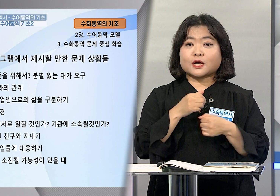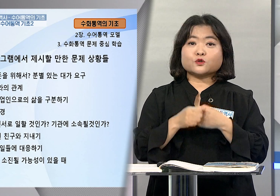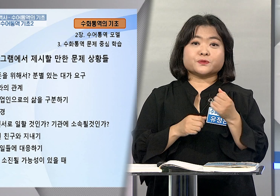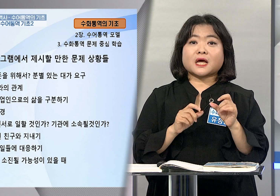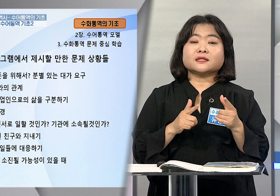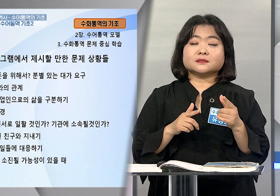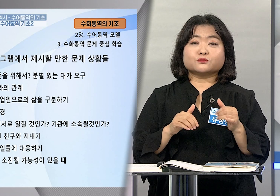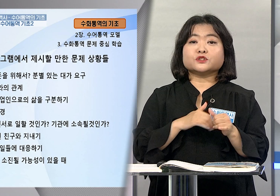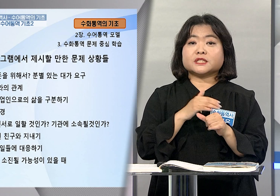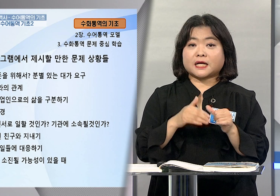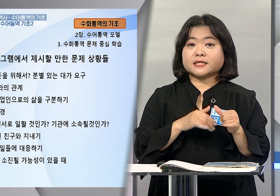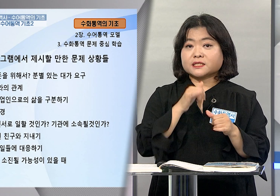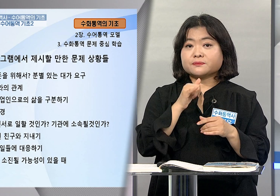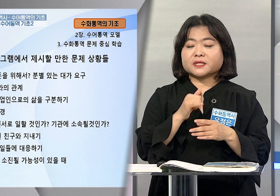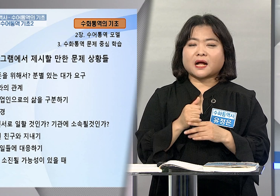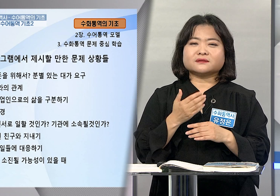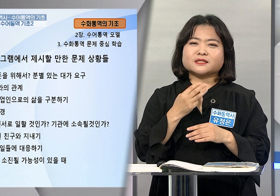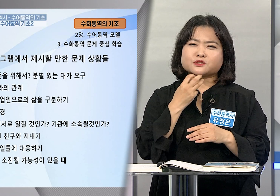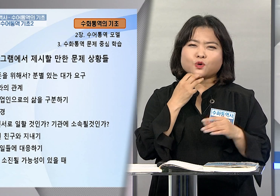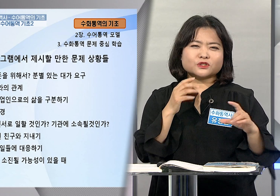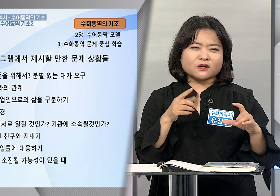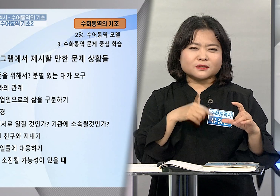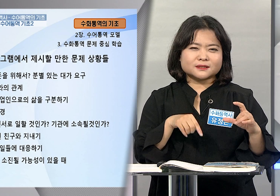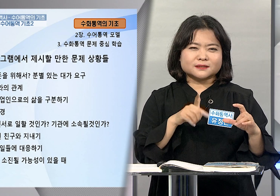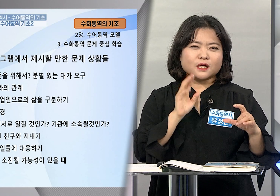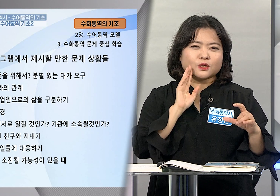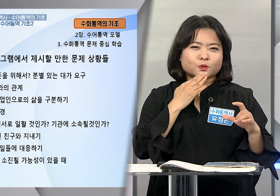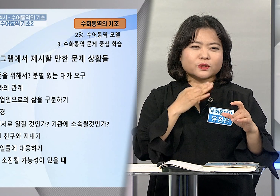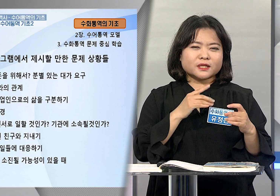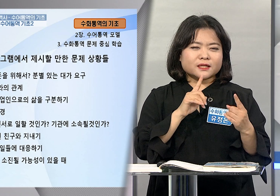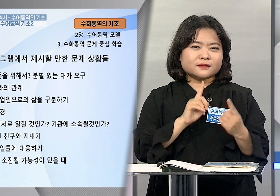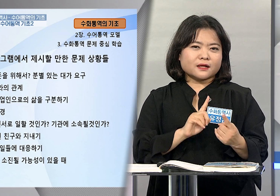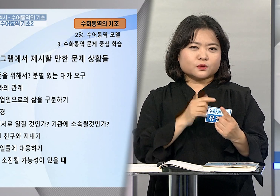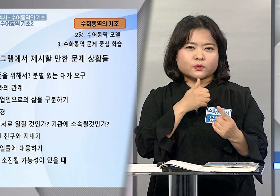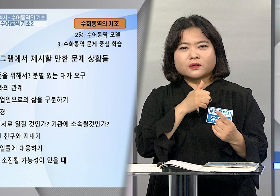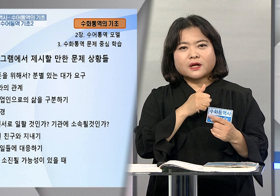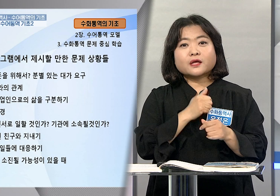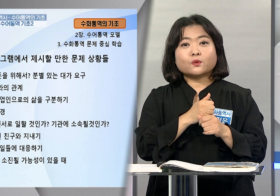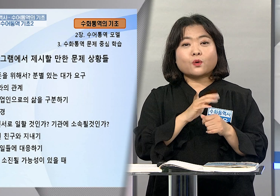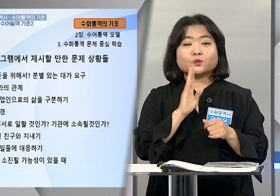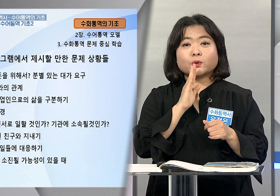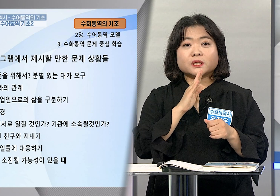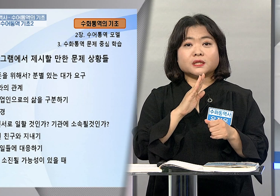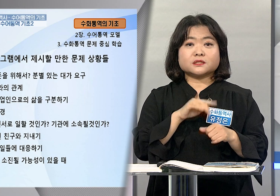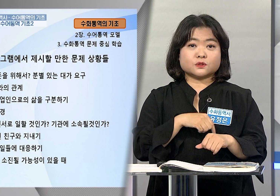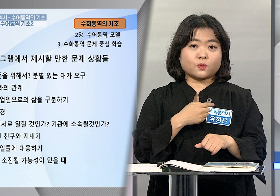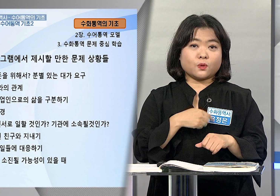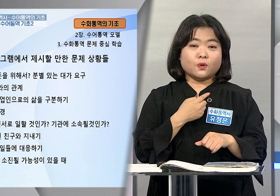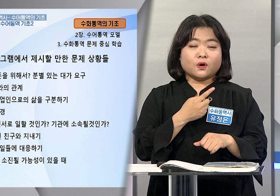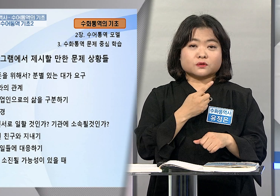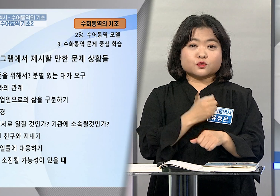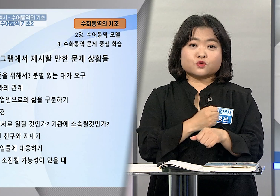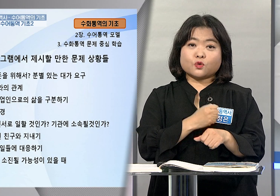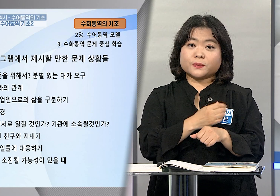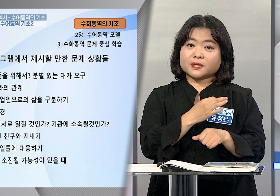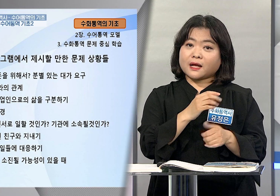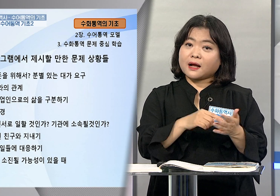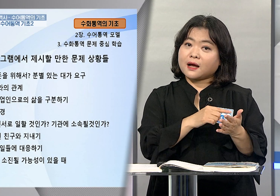자유롭지 않은 분위기가 있습니다. 근데 이제 서울 지역은 농인이 1대1 통역을 해도 농인이 스스로 어떤 수고비,